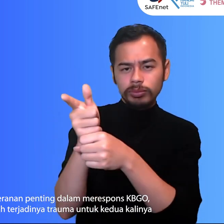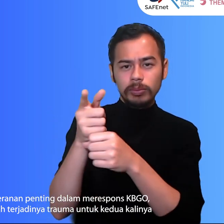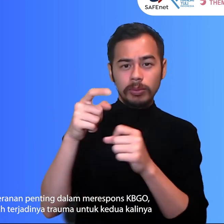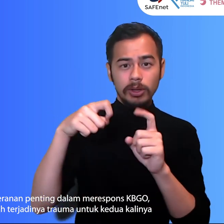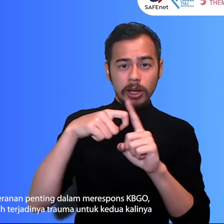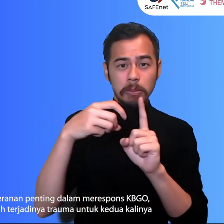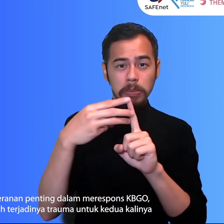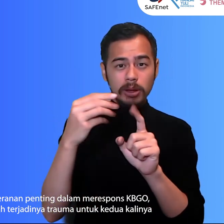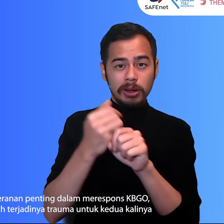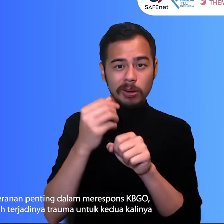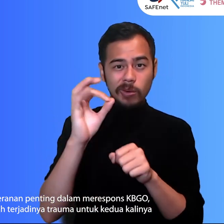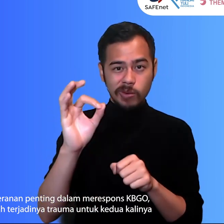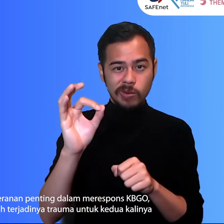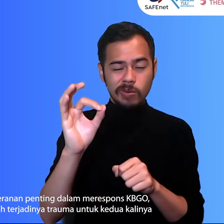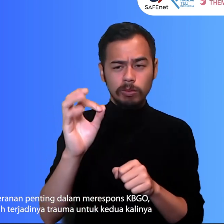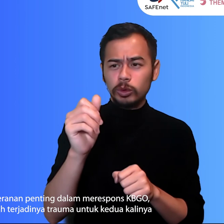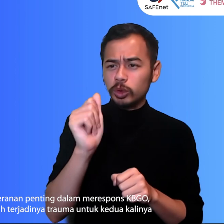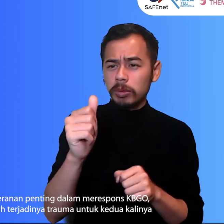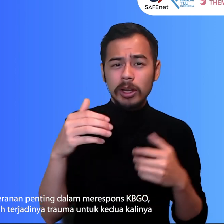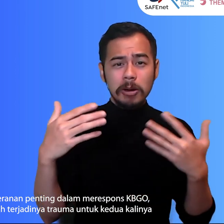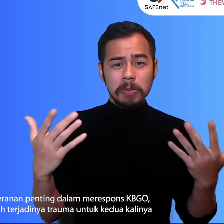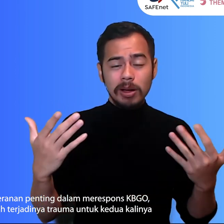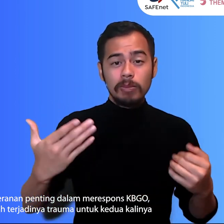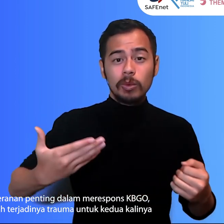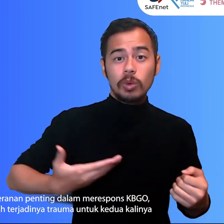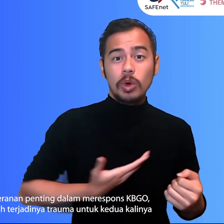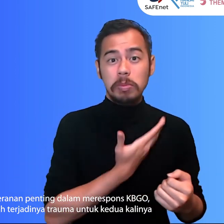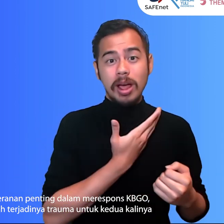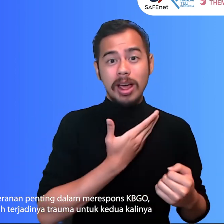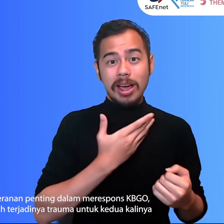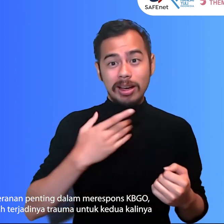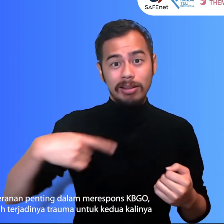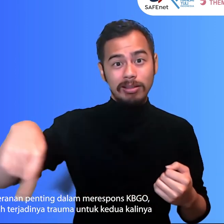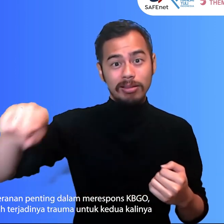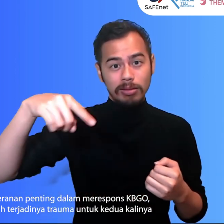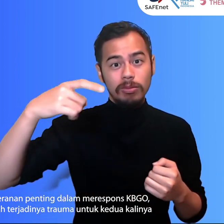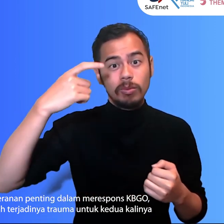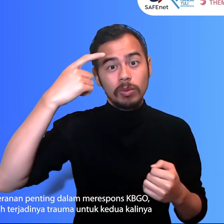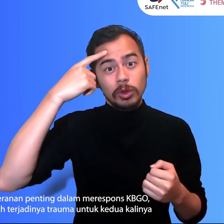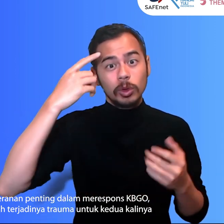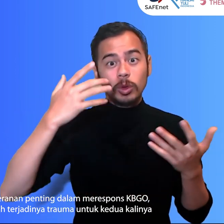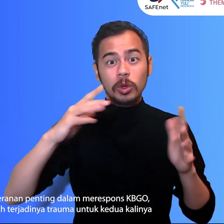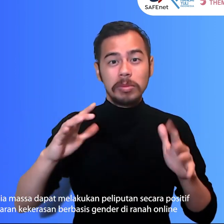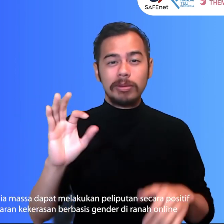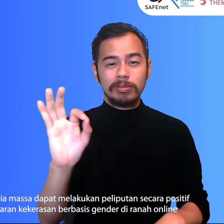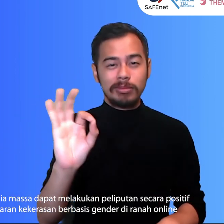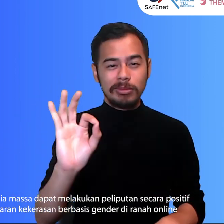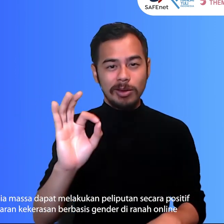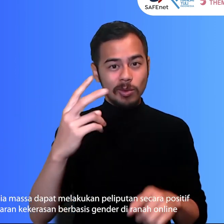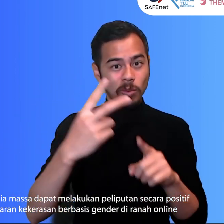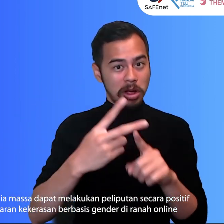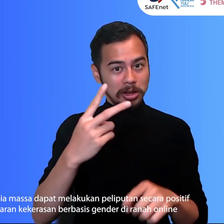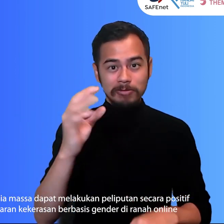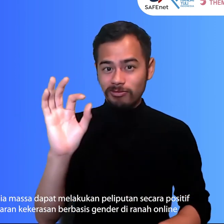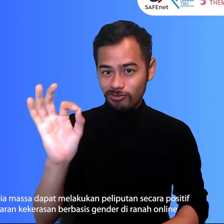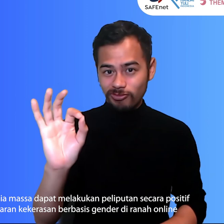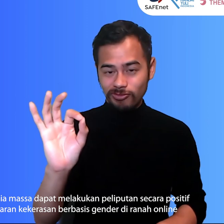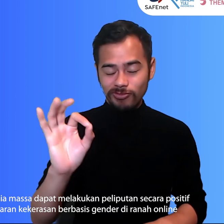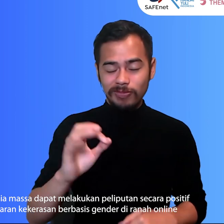dalam mencegah terjadinya trauma untuk keduakalinya terhadap korban atau penyintas media massa dapat melakukan